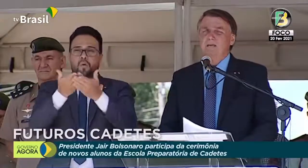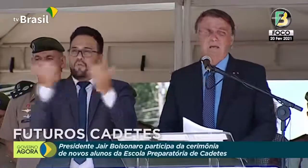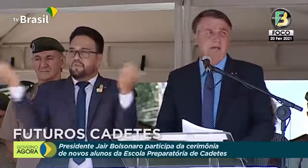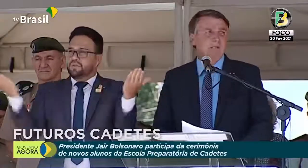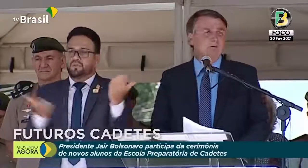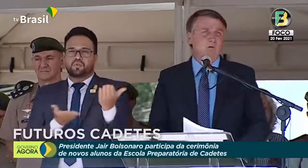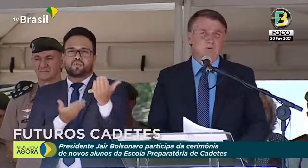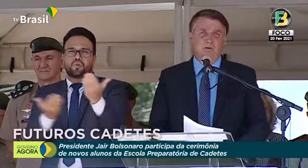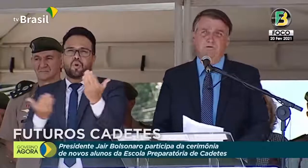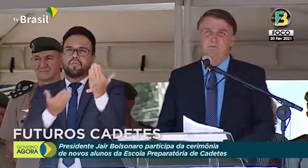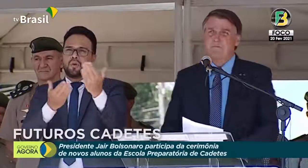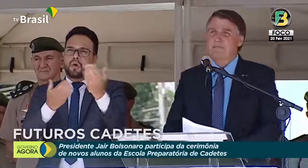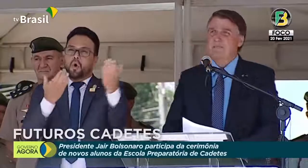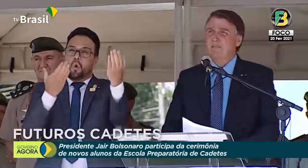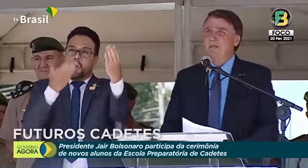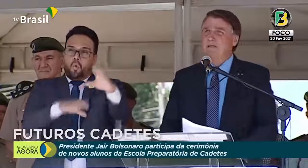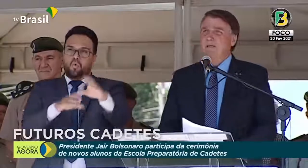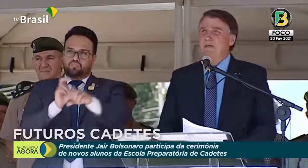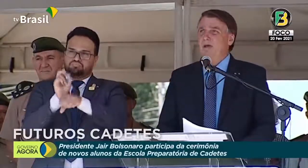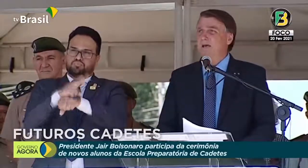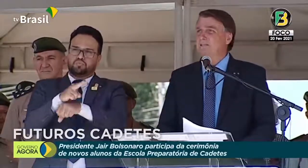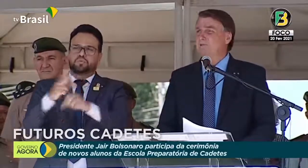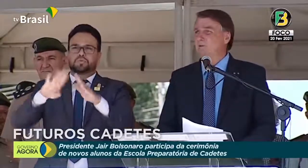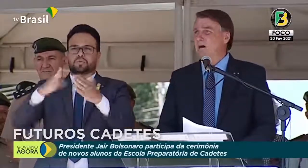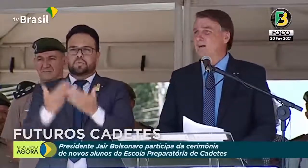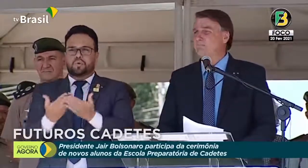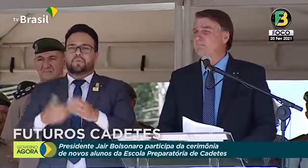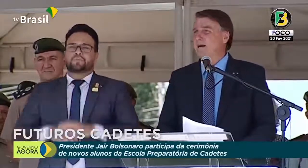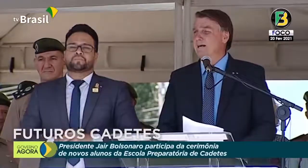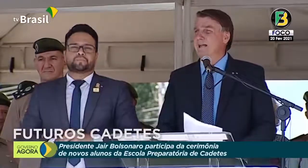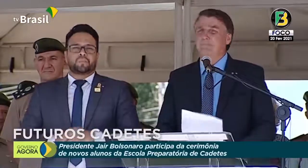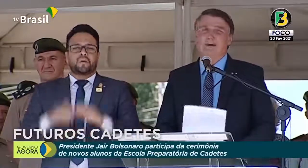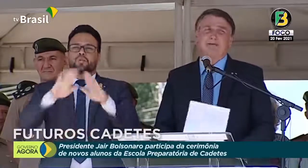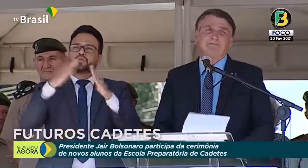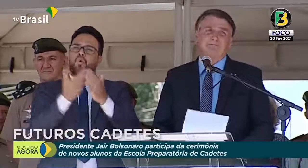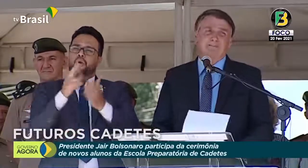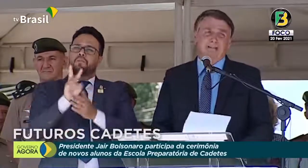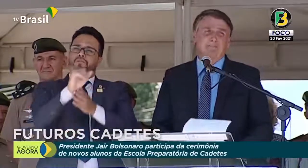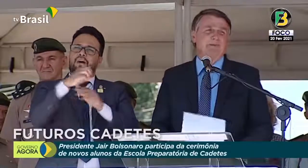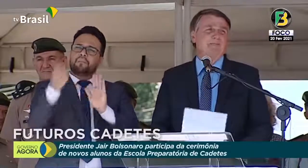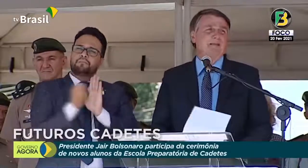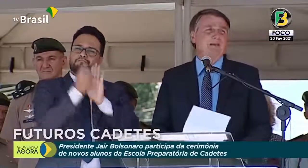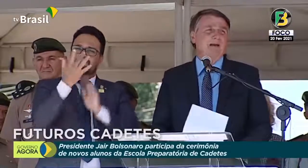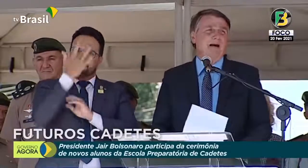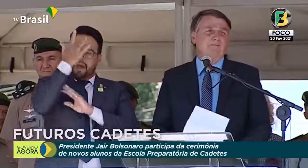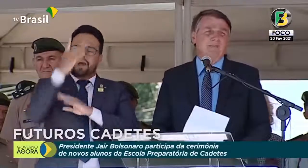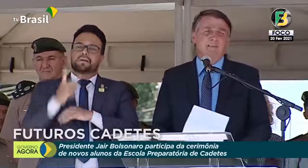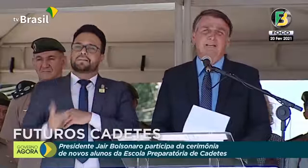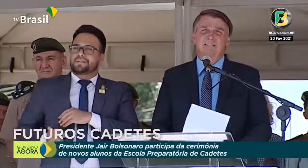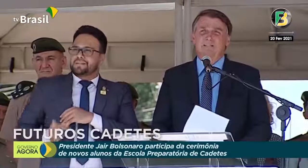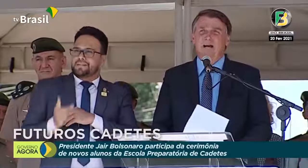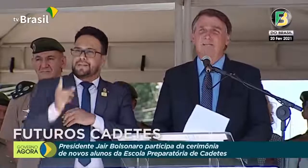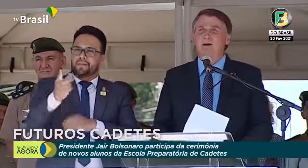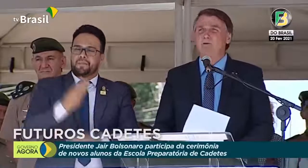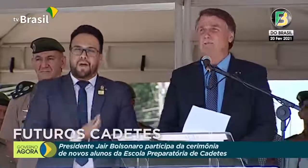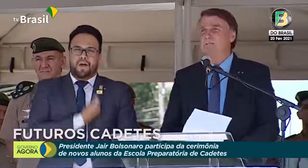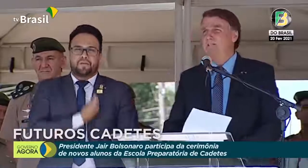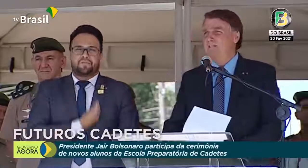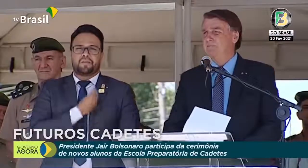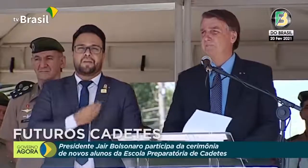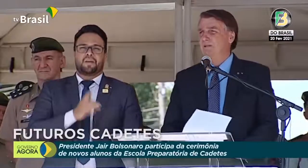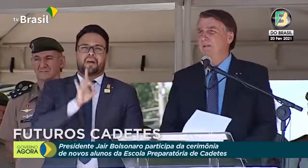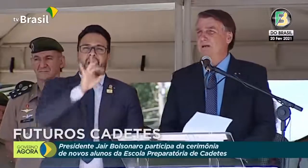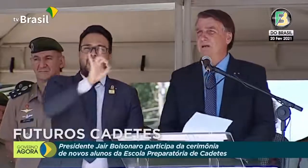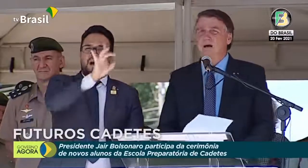vocês esse concurso. Essa escola marcará para sempre a vida de cada um